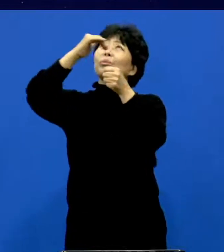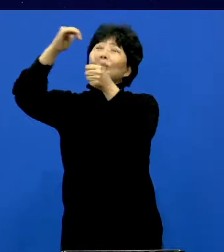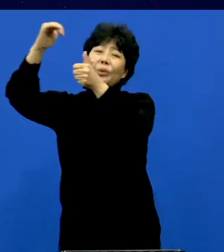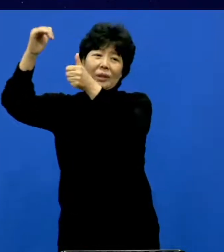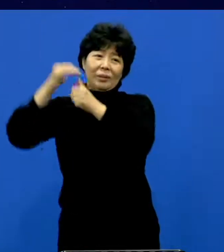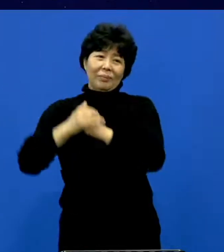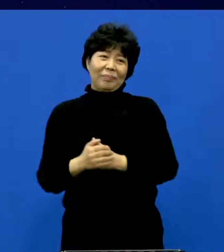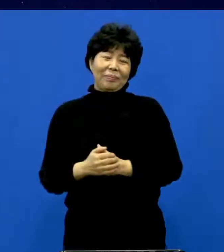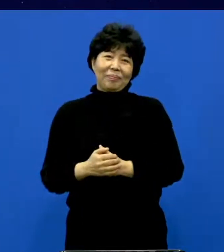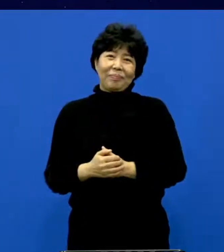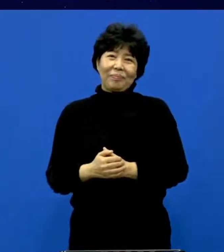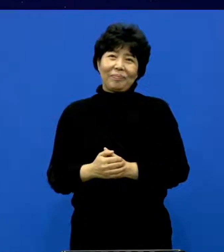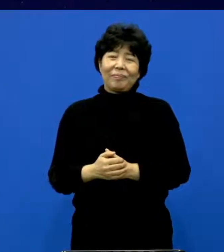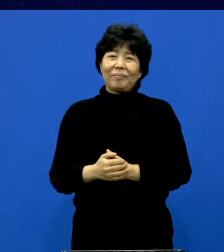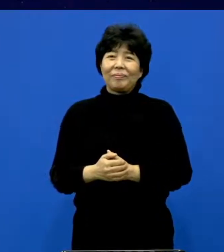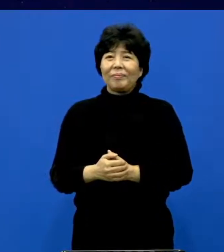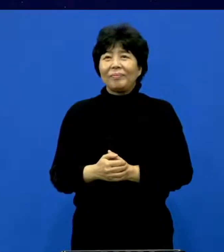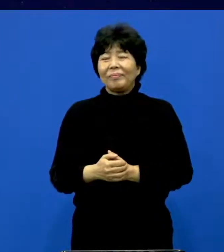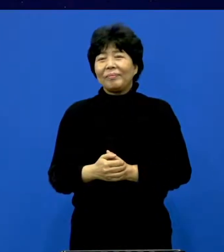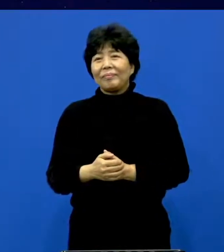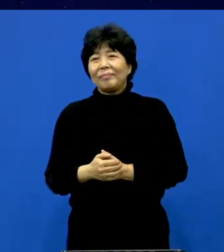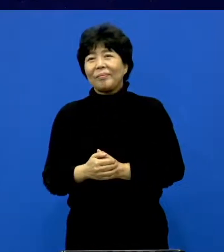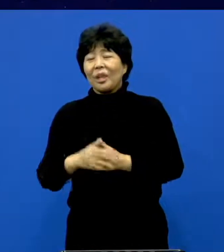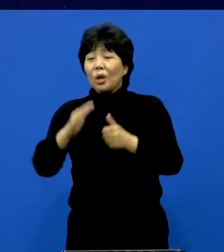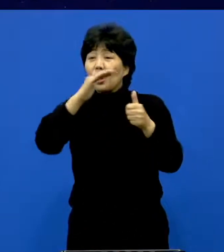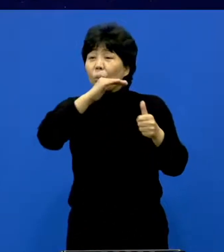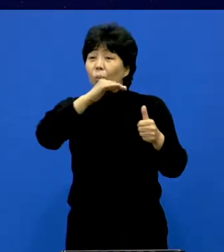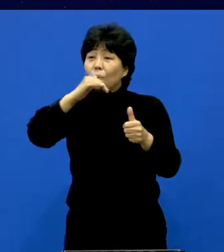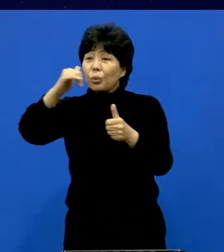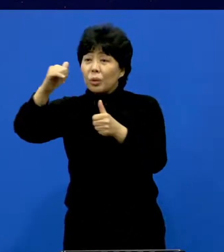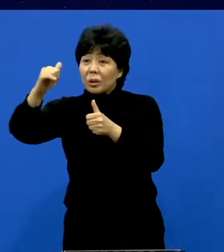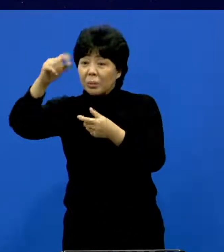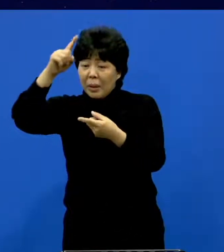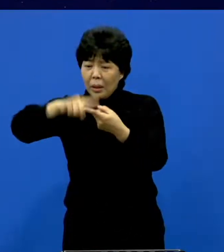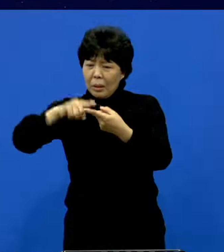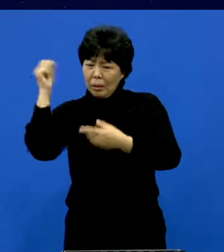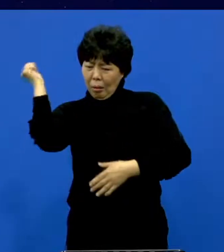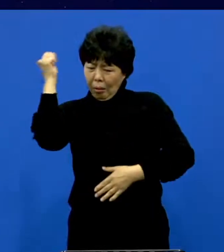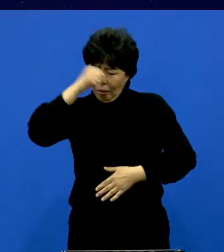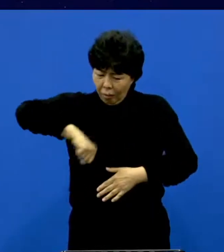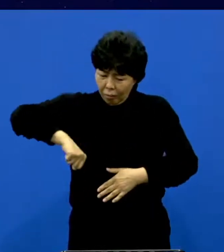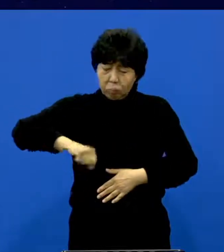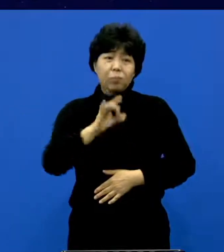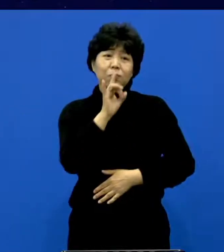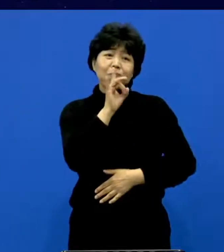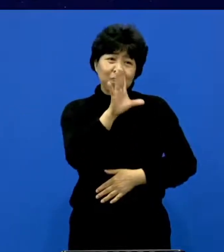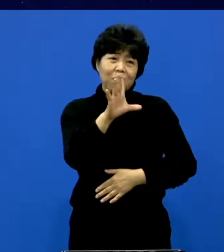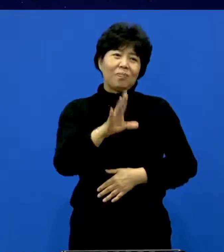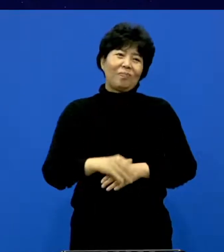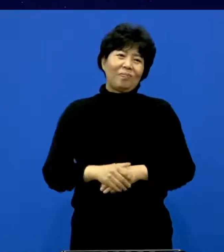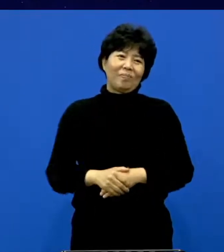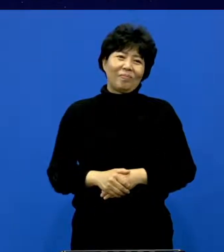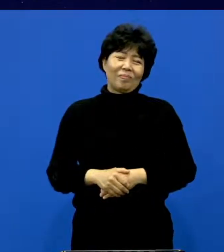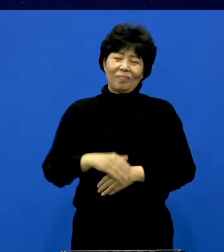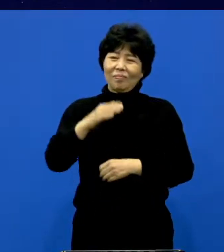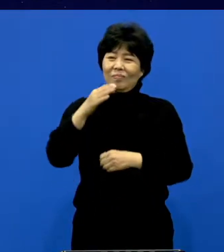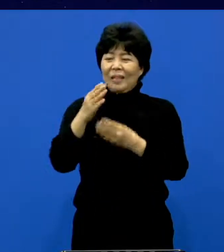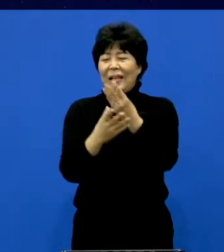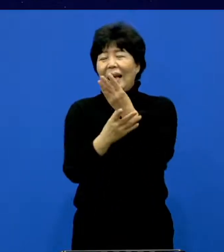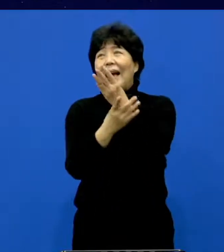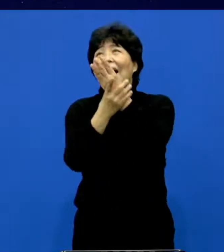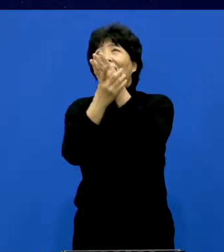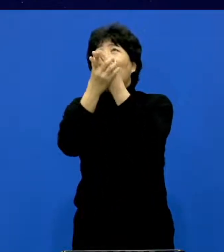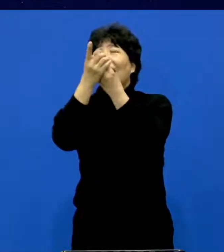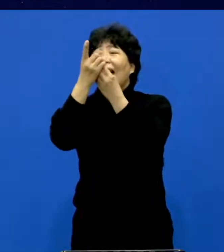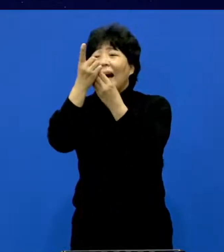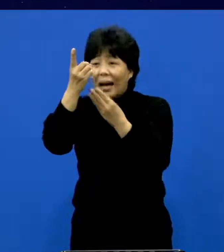일을 위해 부르심을 받았다. 이 부르심은 거부해서는 안 된다는 것입니다. 이것이 우선순위다. 하나됨,